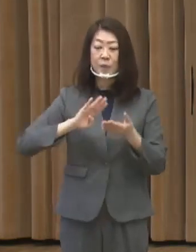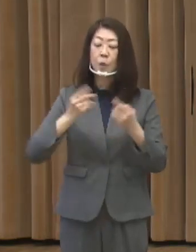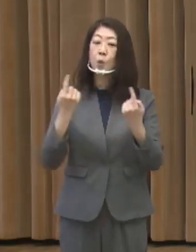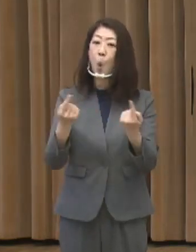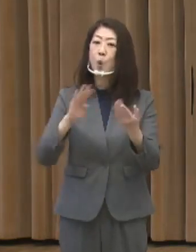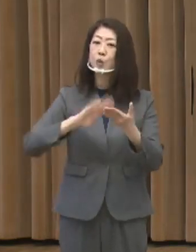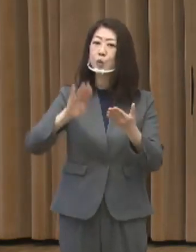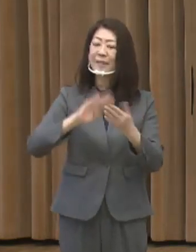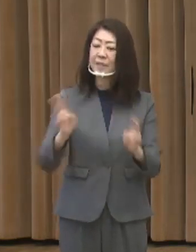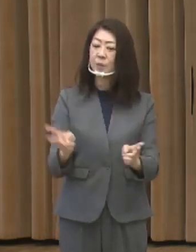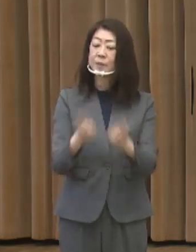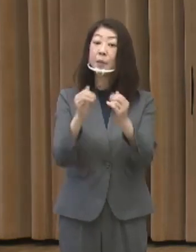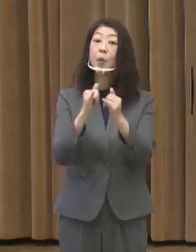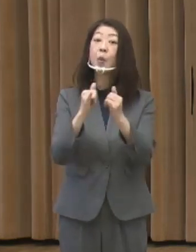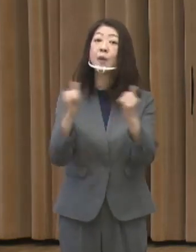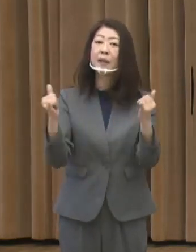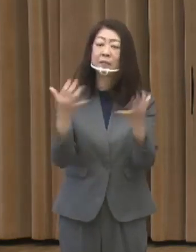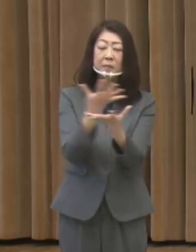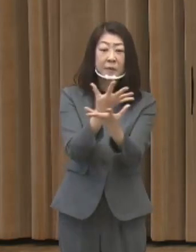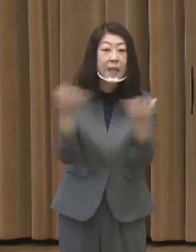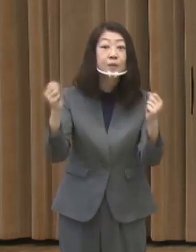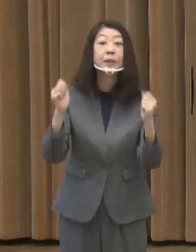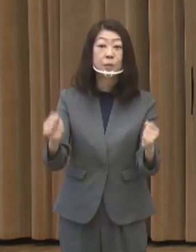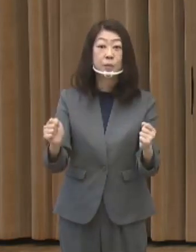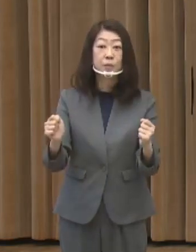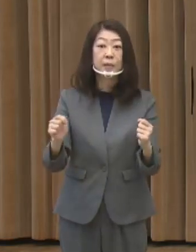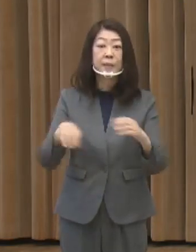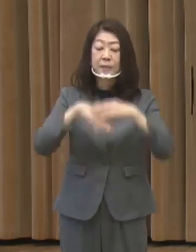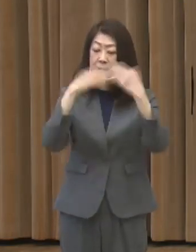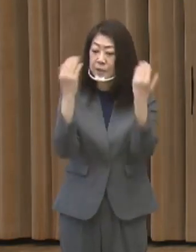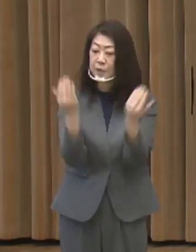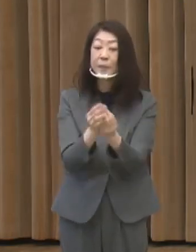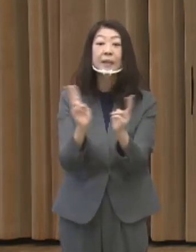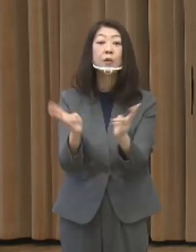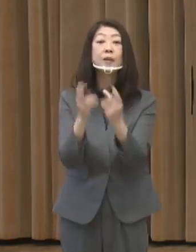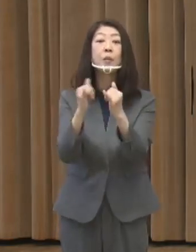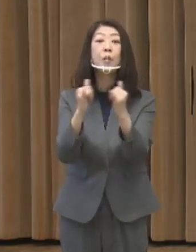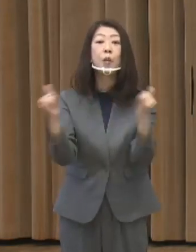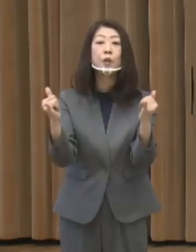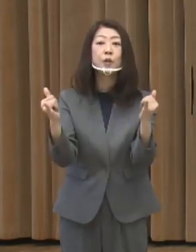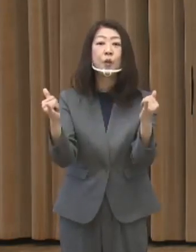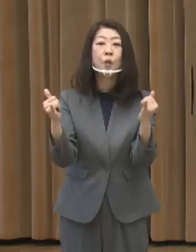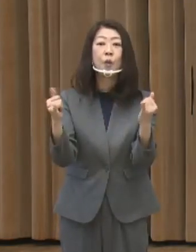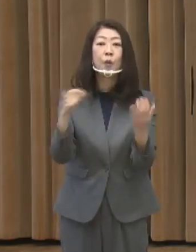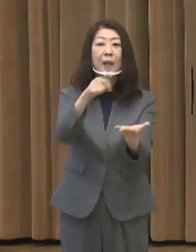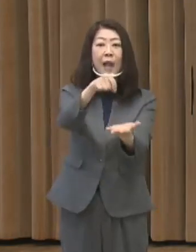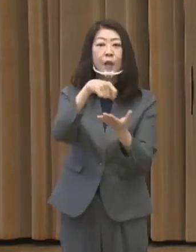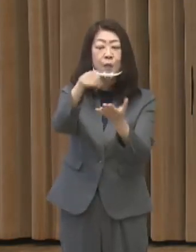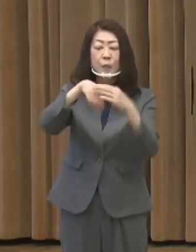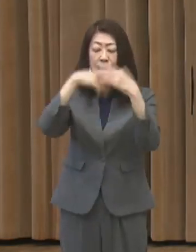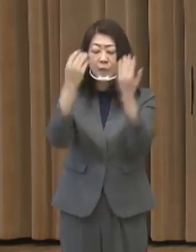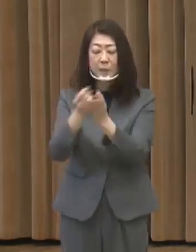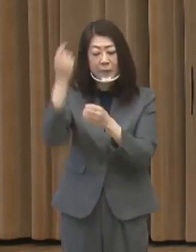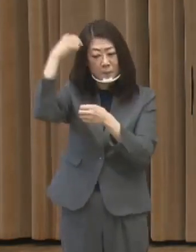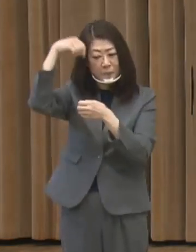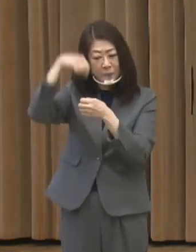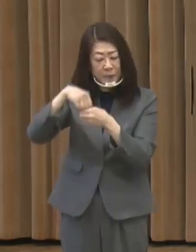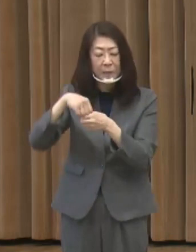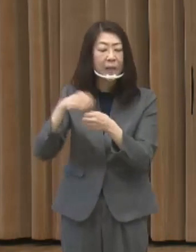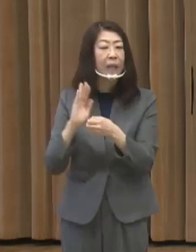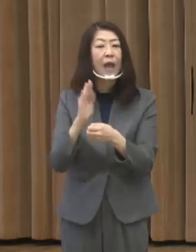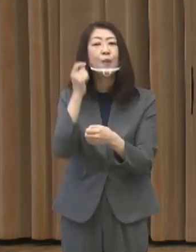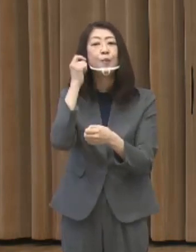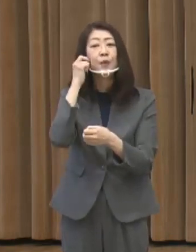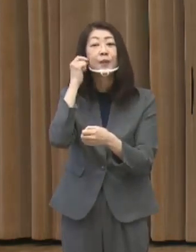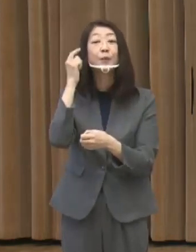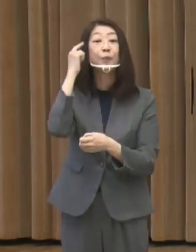家ということですが、あまたの専門家がいる中で、すべての専門家のおっしゃることをなかなかすべて聞くというのはなかなか難しいとは思います